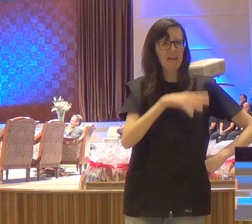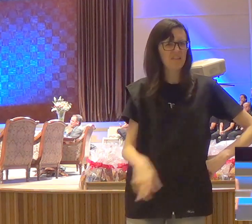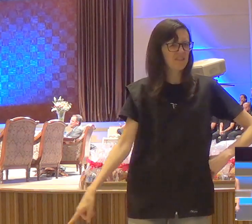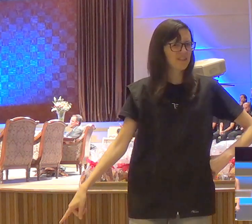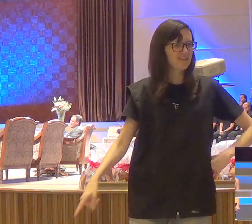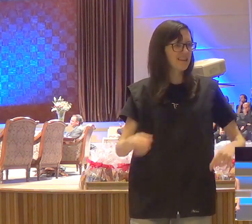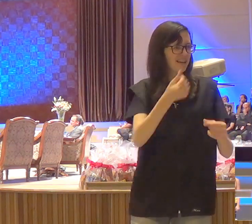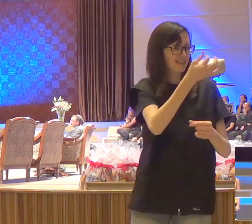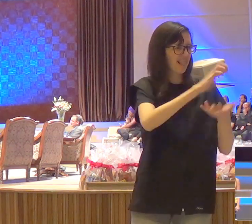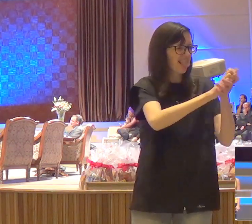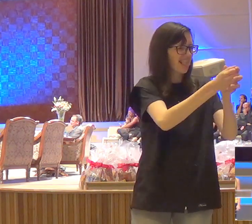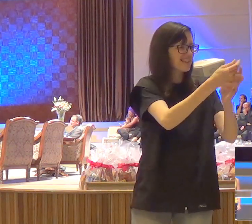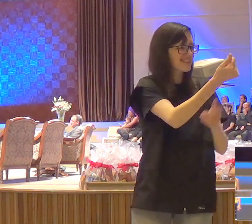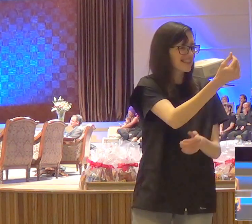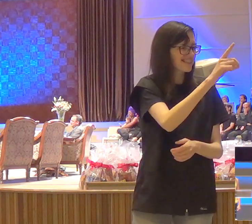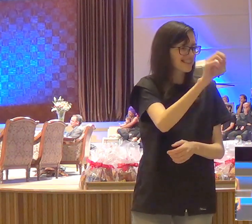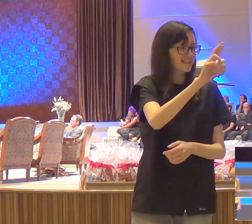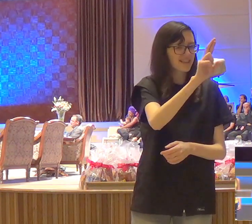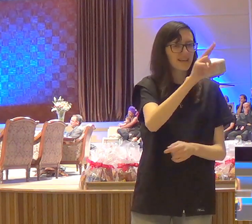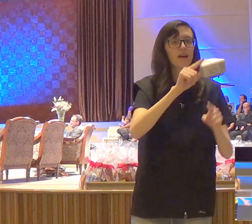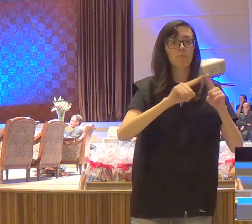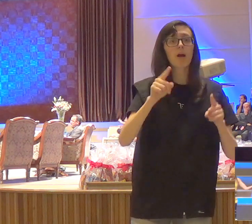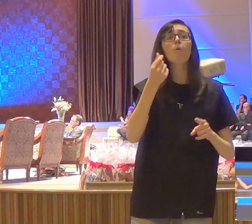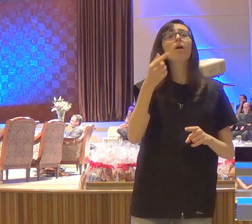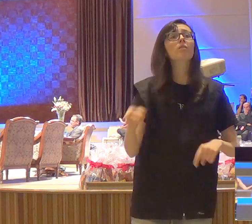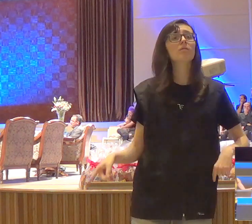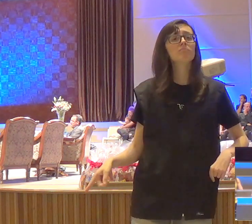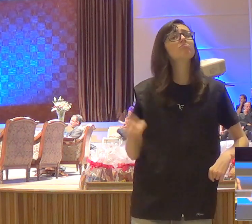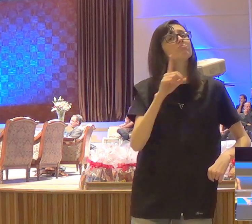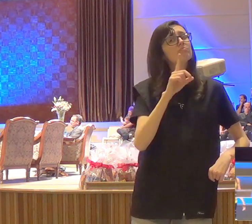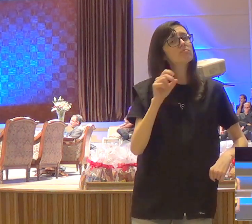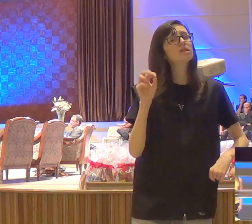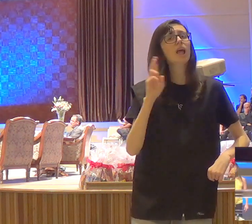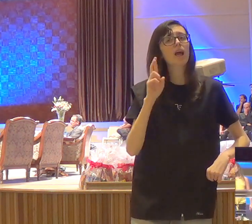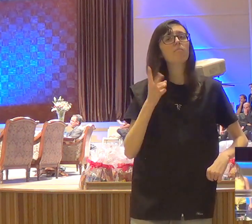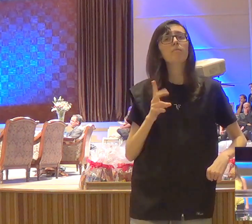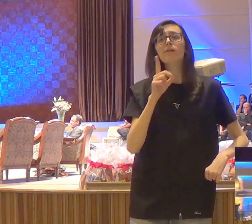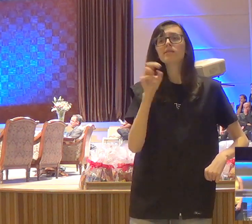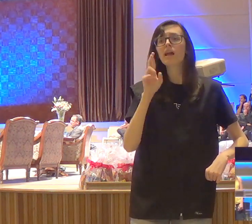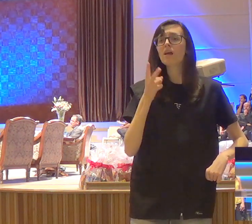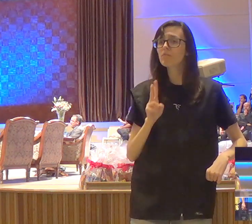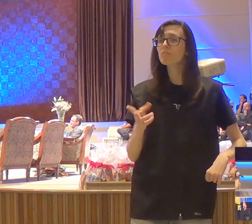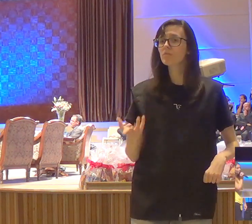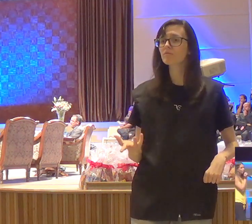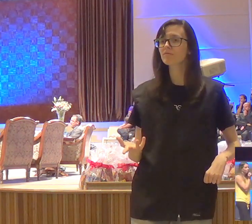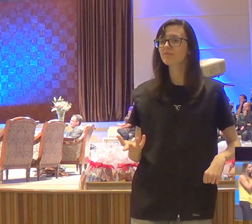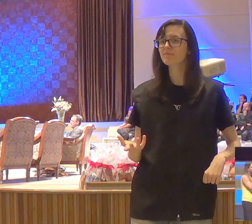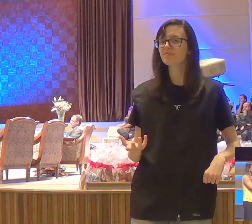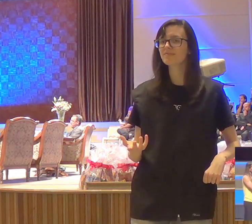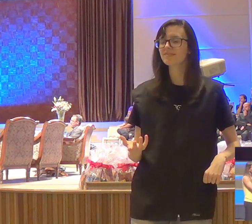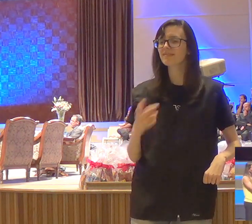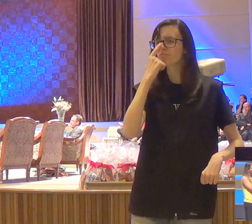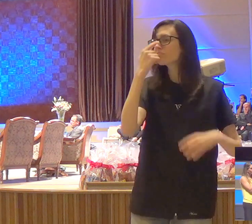vai? But it's still worth. Mas ainda vale R$100? R$100. There